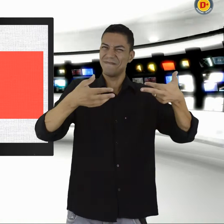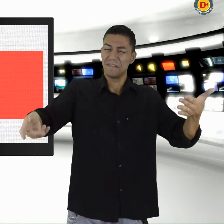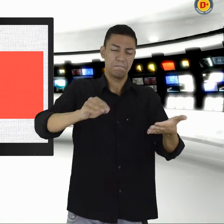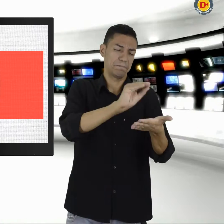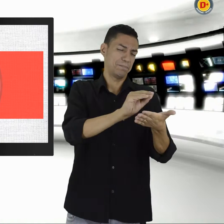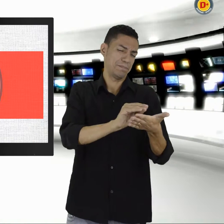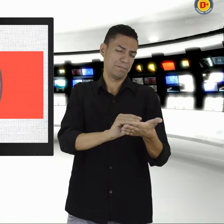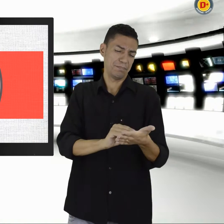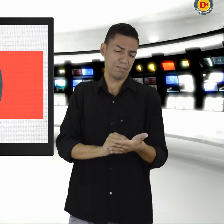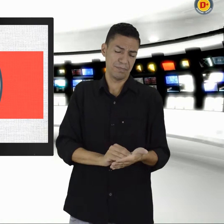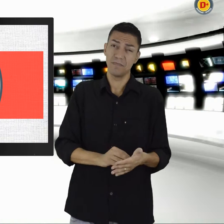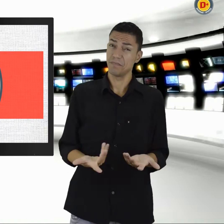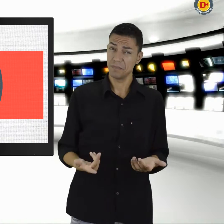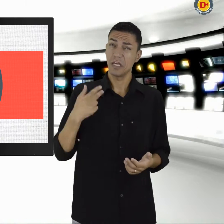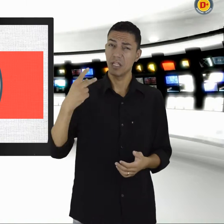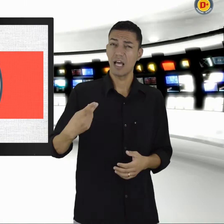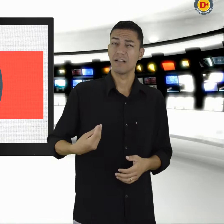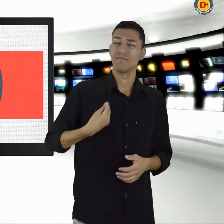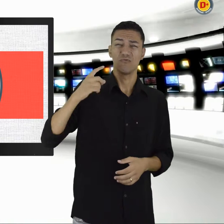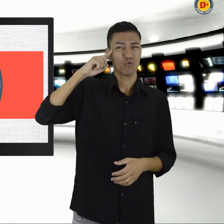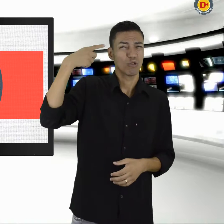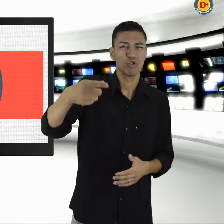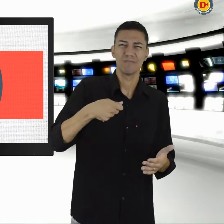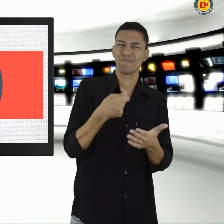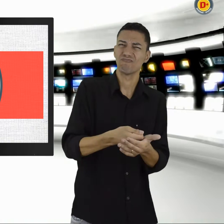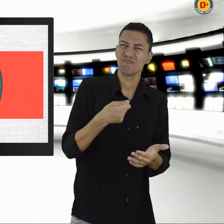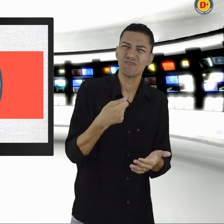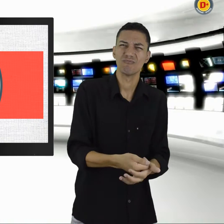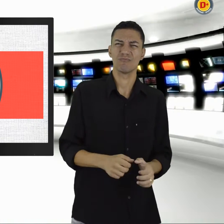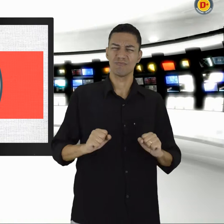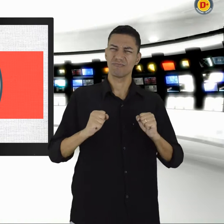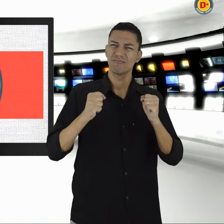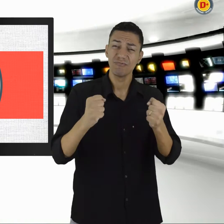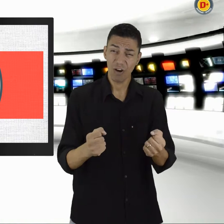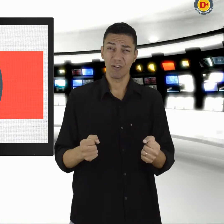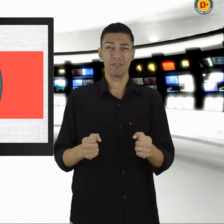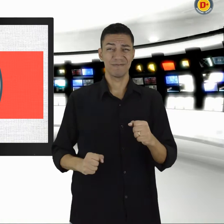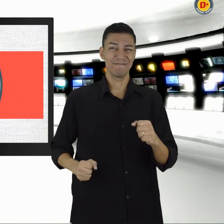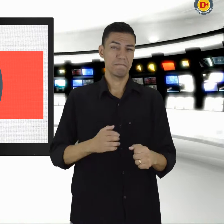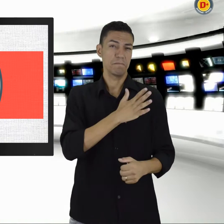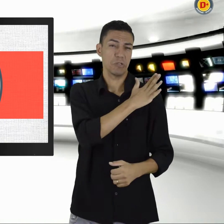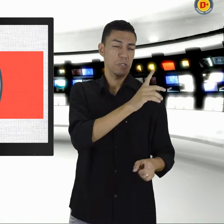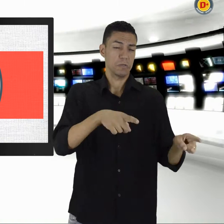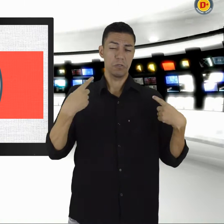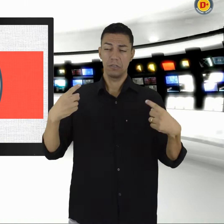Através do livro, Cris relata os desafios de seu dia a dia em relação ao preconceito, que, segundo ela, está ligado à falta